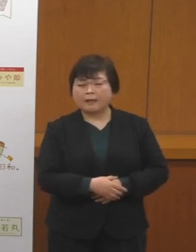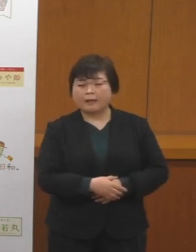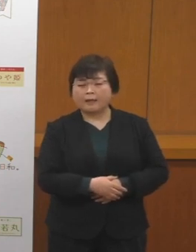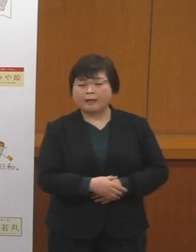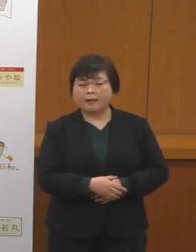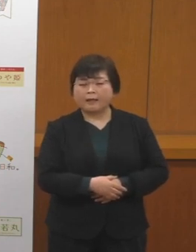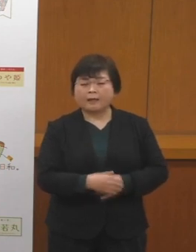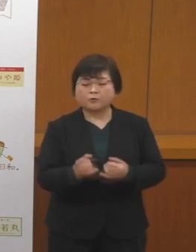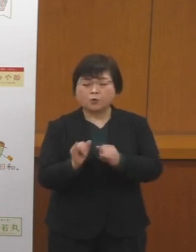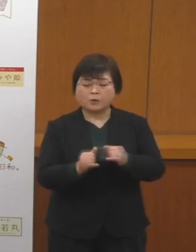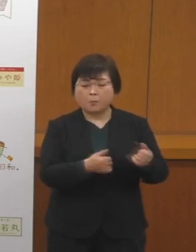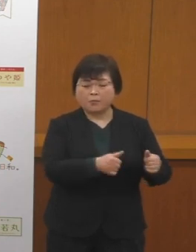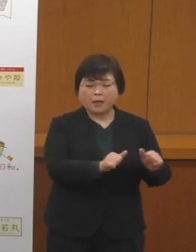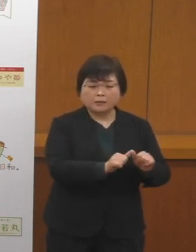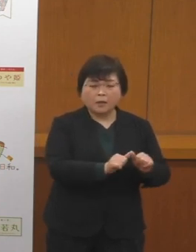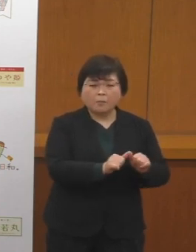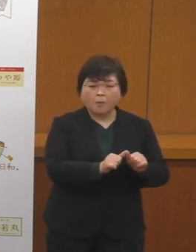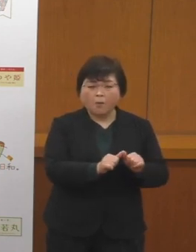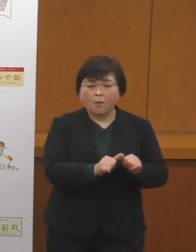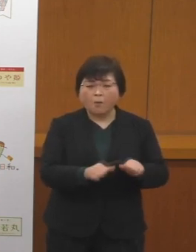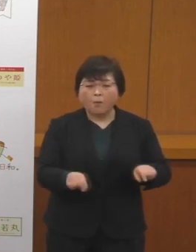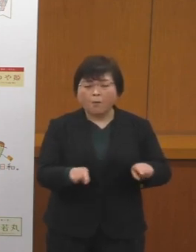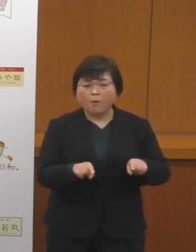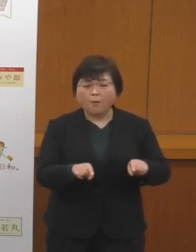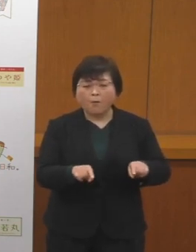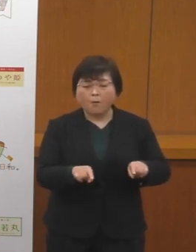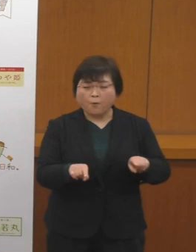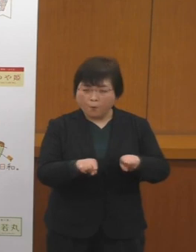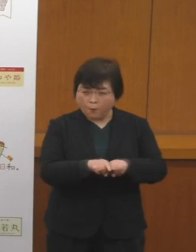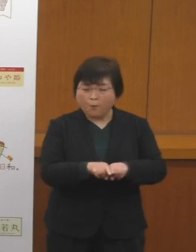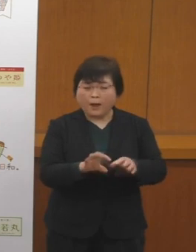女性も男性も両方のその